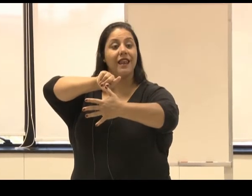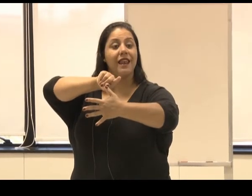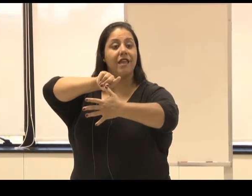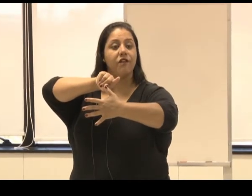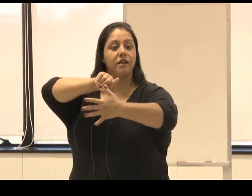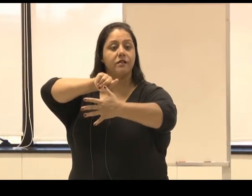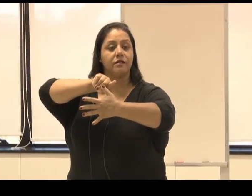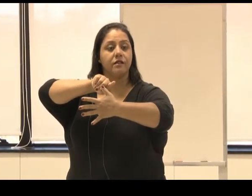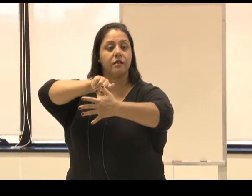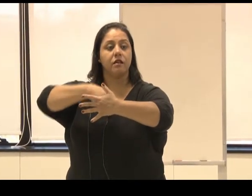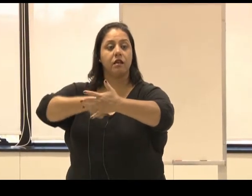níveis,